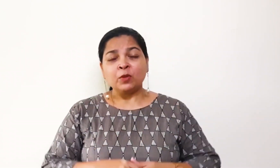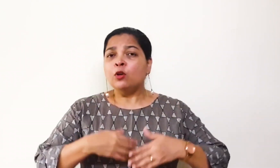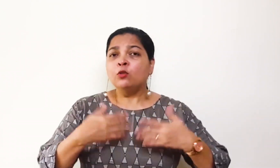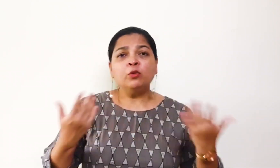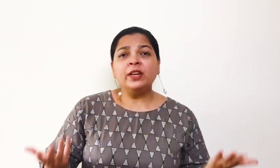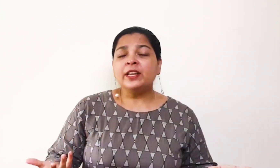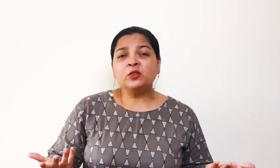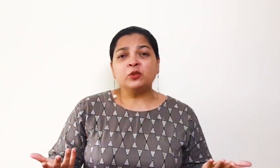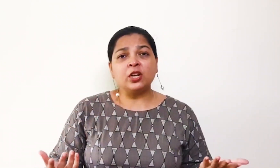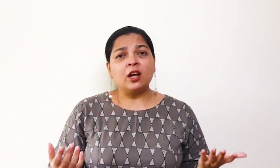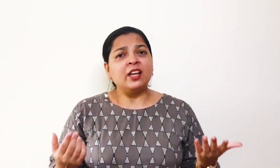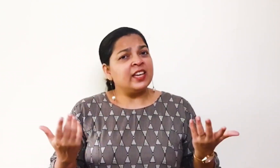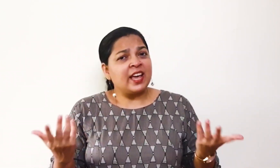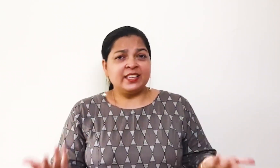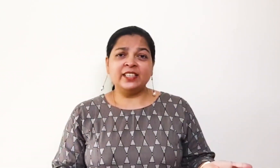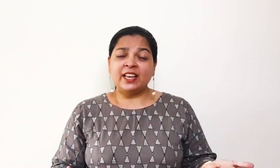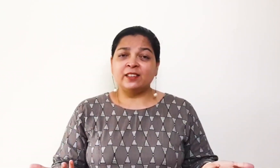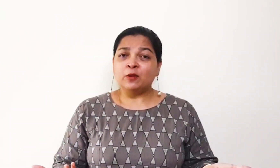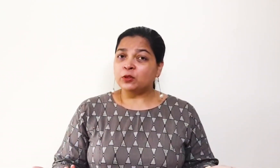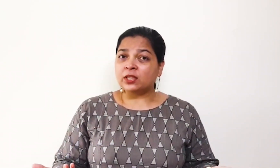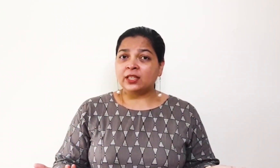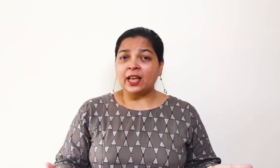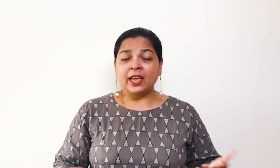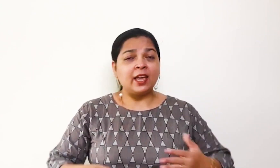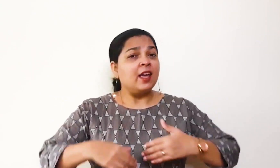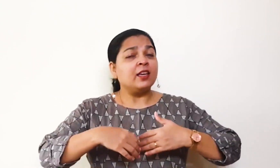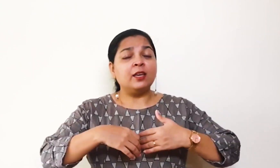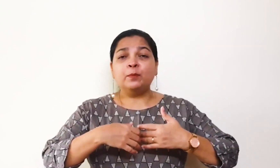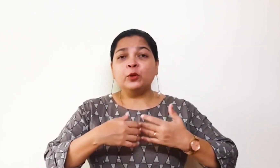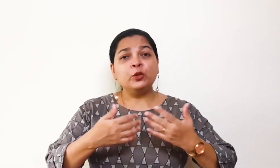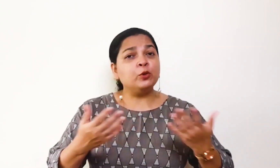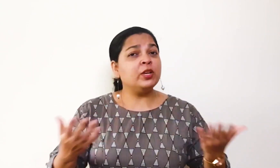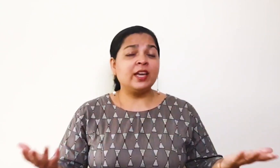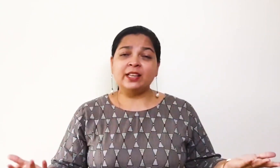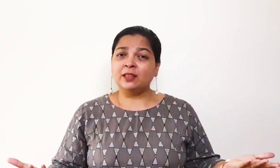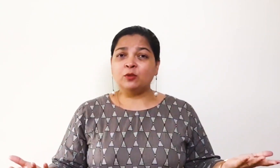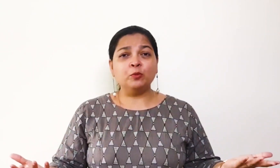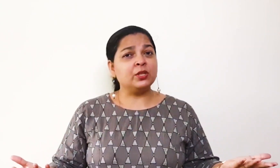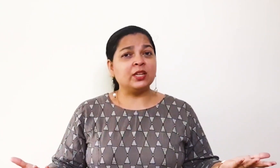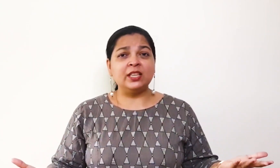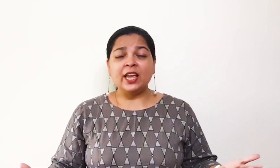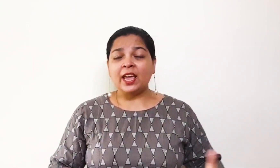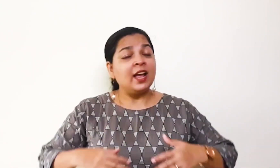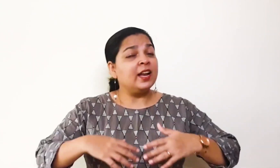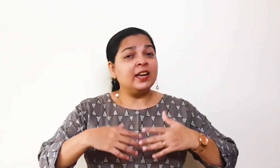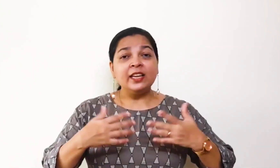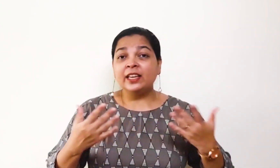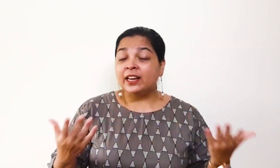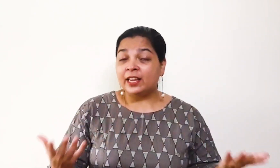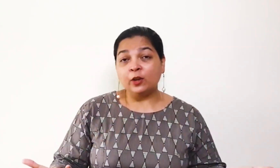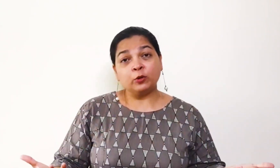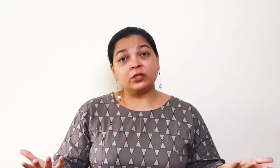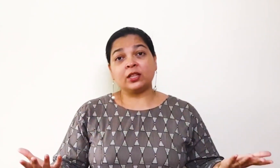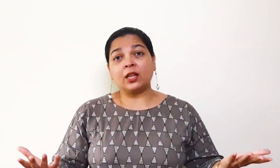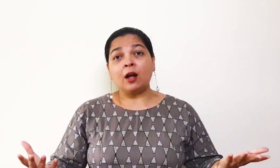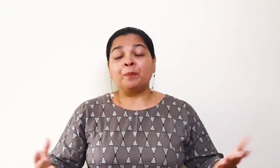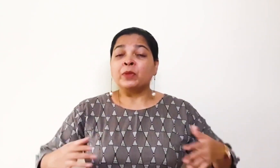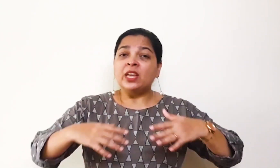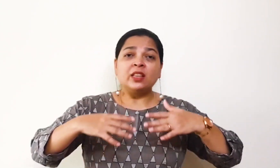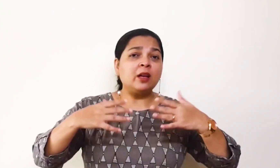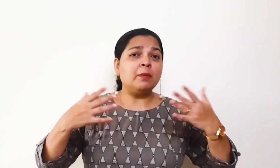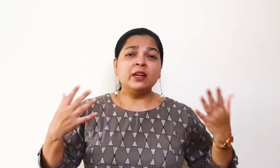पडिबो। अबिकल नोहंग भलिया नोह एही कथा चिंता कले नहीं जे एमिति केमिति हेबो सारा दुनिया